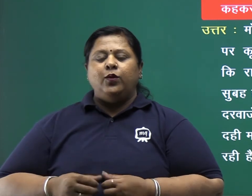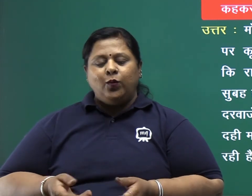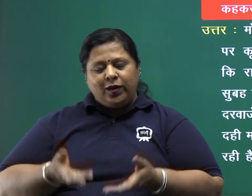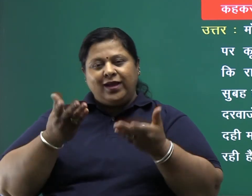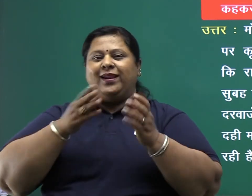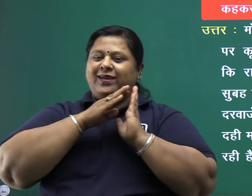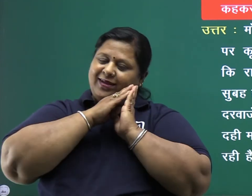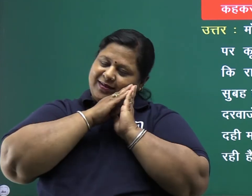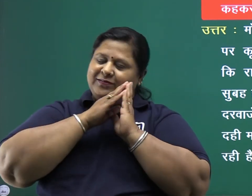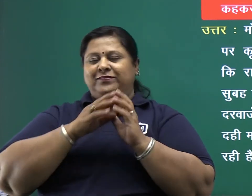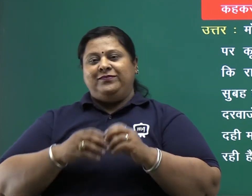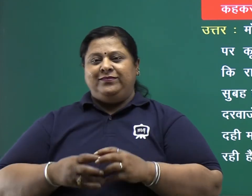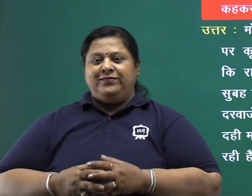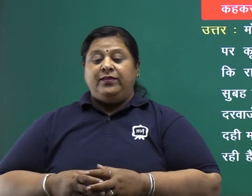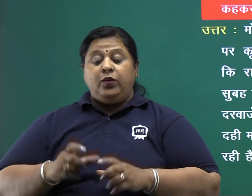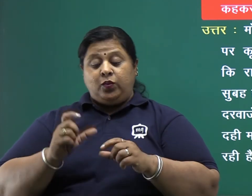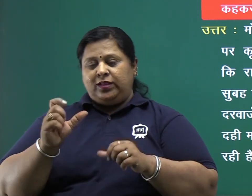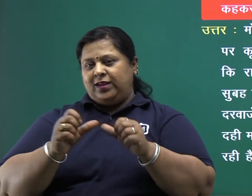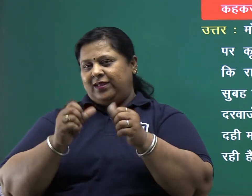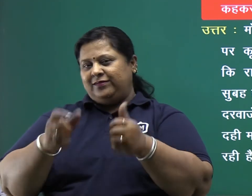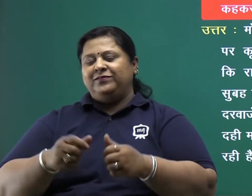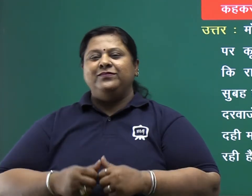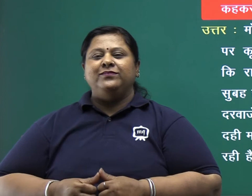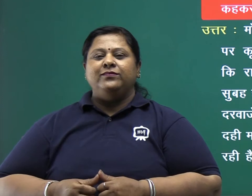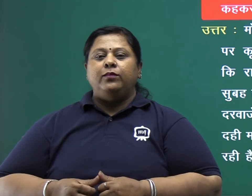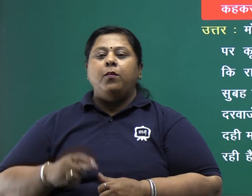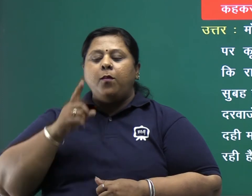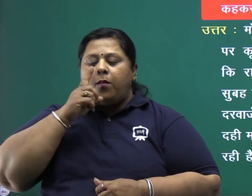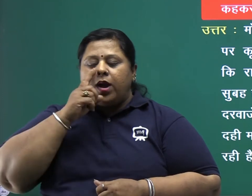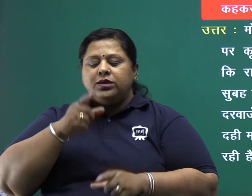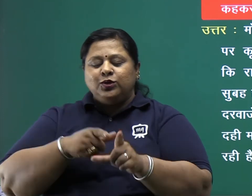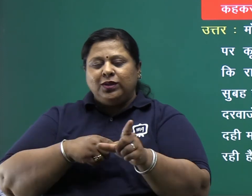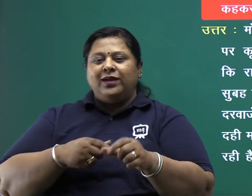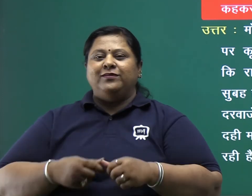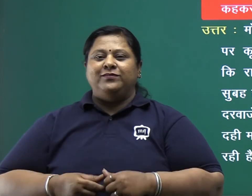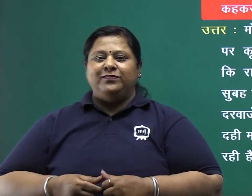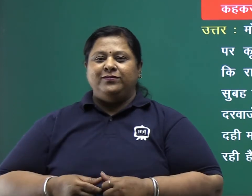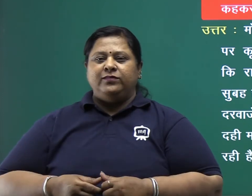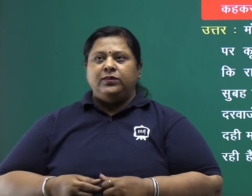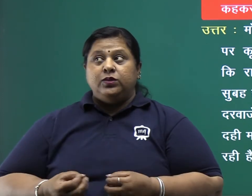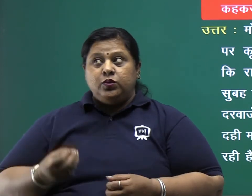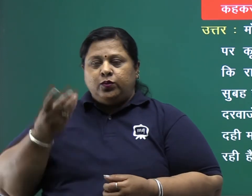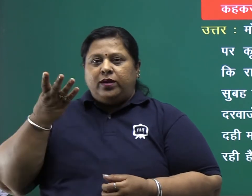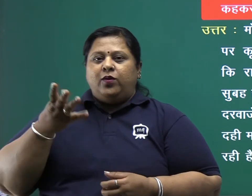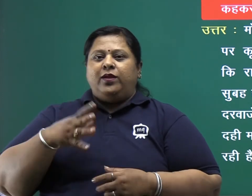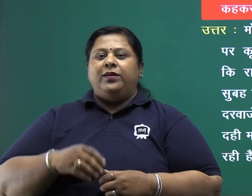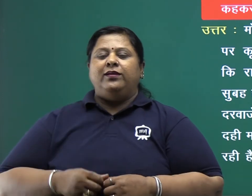उठा रही हैं। उत्तर है माँ यशोदा सुबह होने